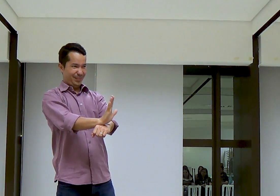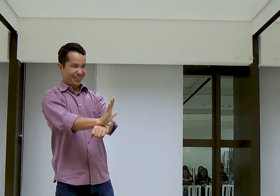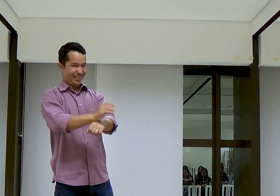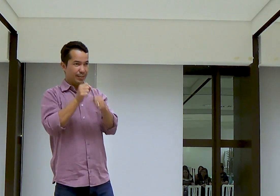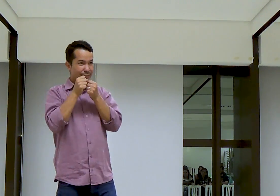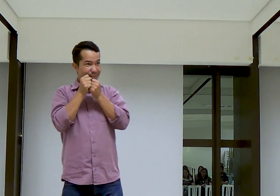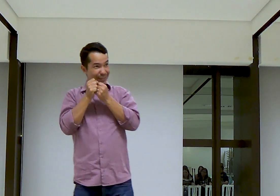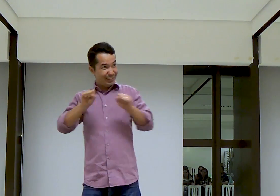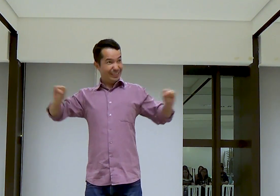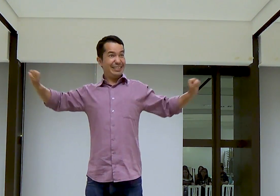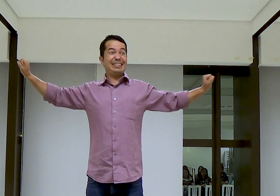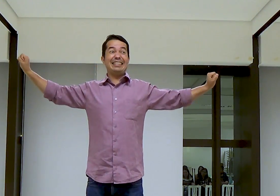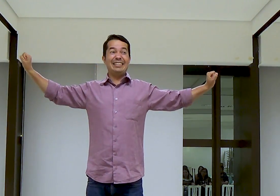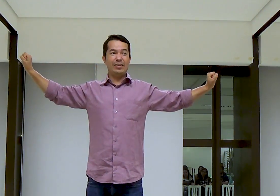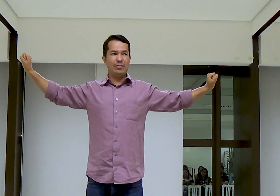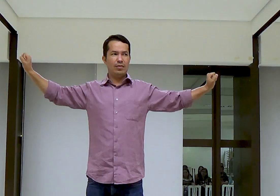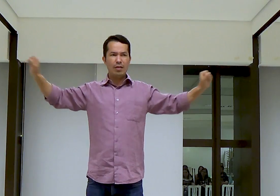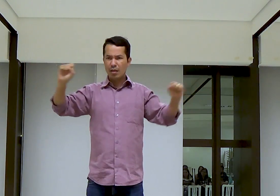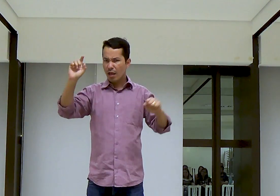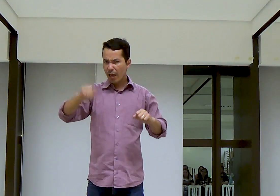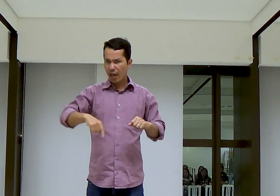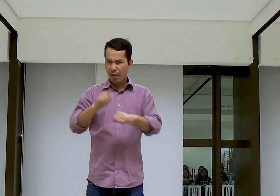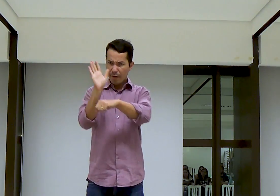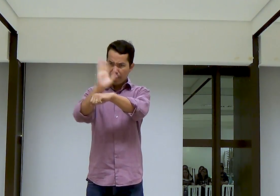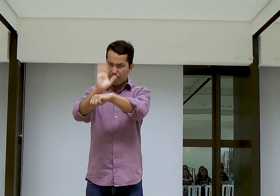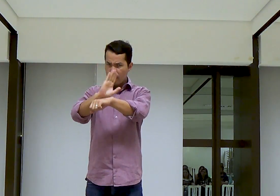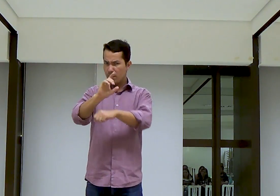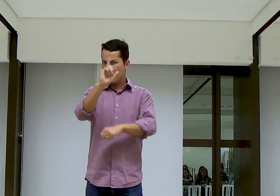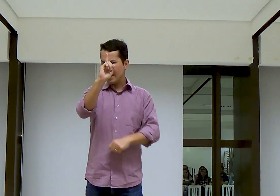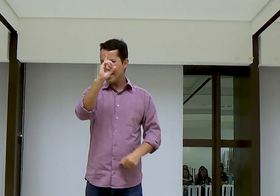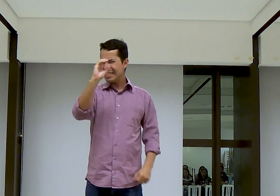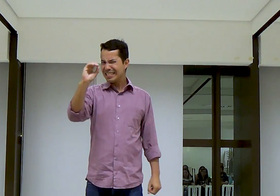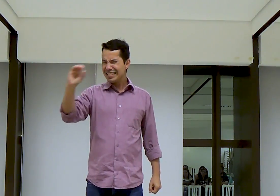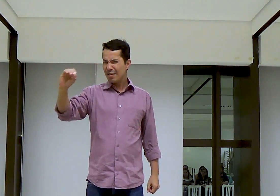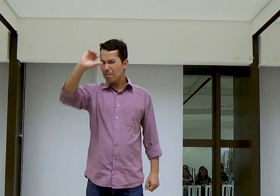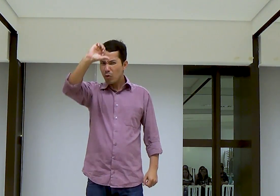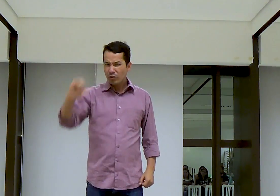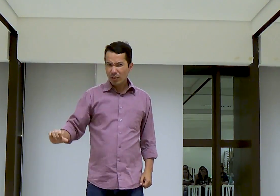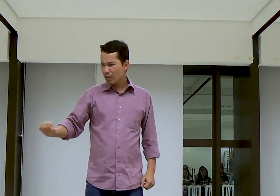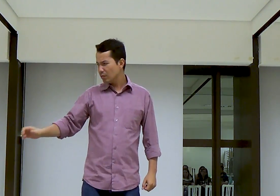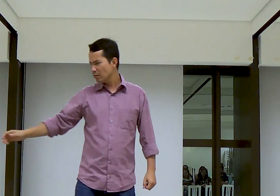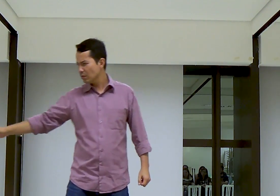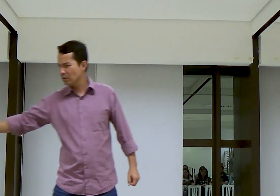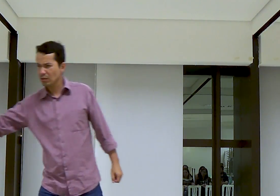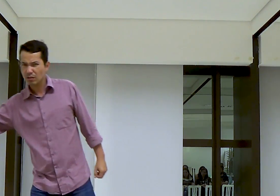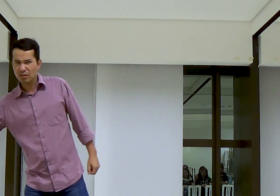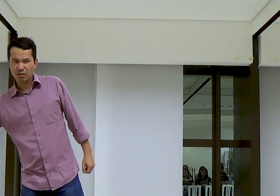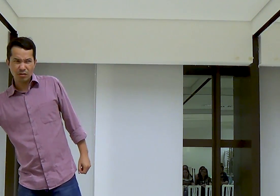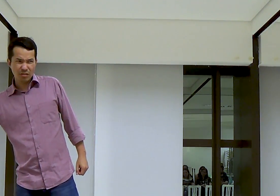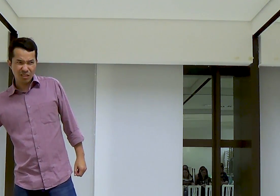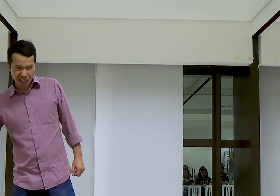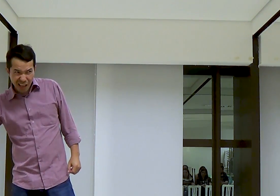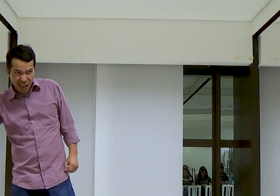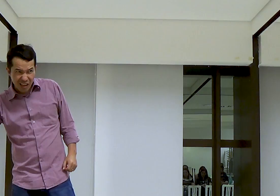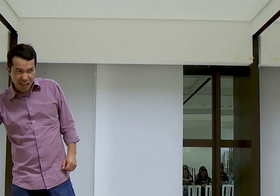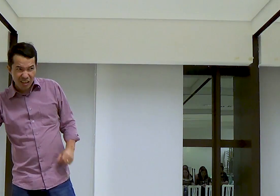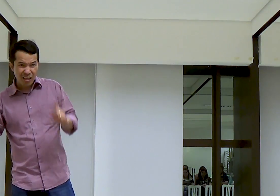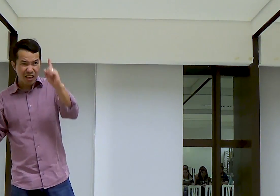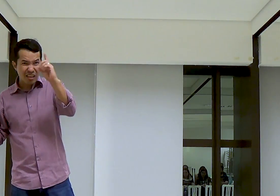vá. Sabe, hoje, a respeito do filme de Sansão, o filme é um filme que